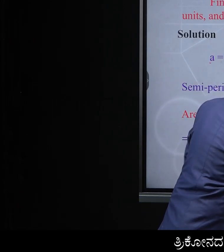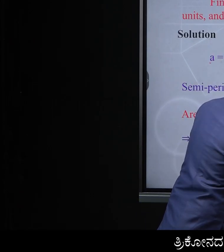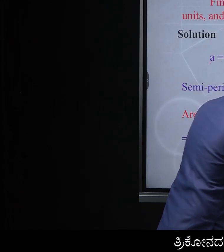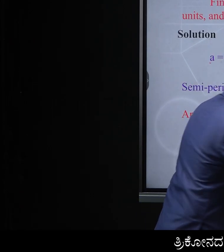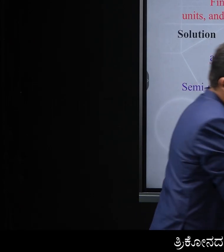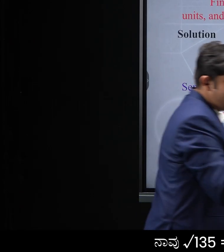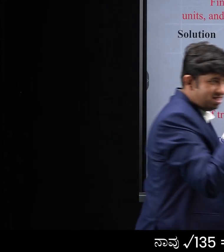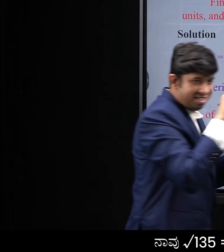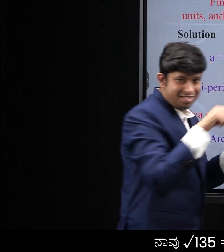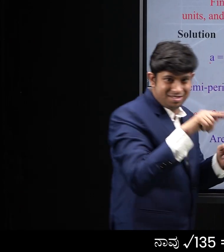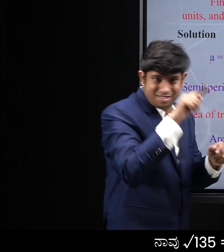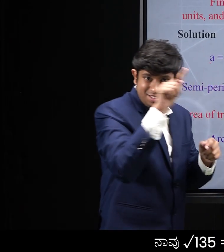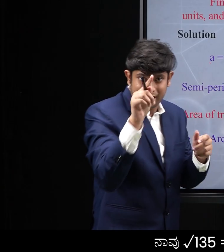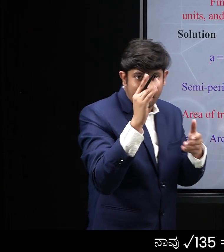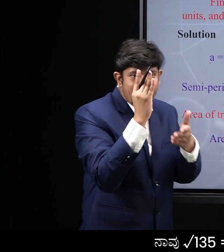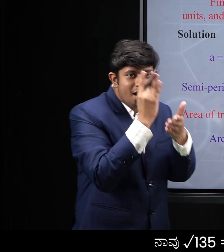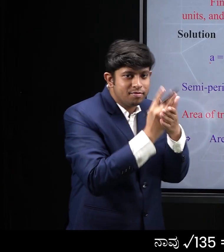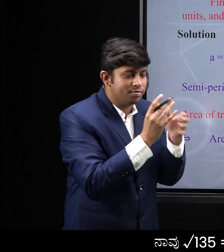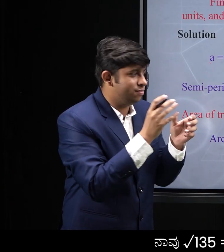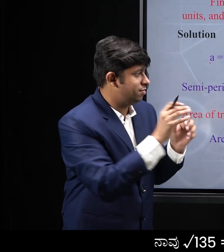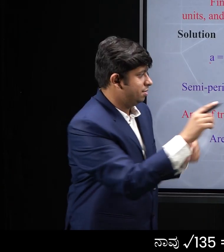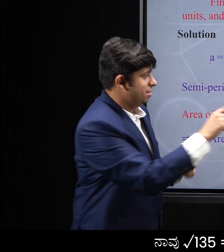1. ನಾವು ಸ್ಕ್ವೇರ್ ರೂಟ್ ಆಫ್ 135